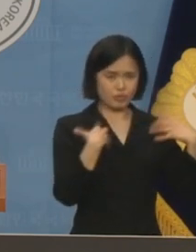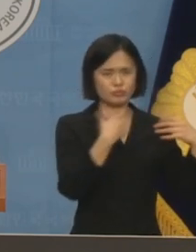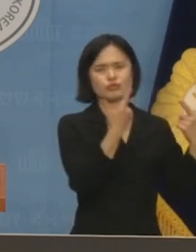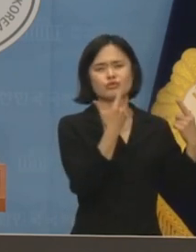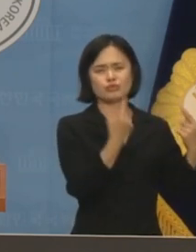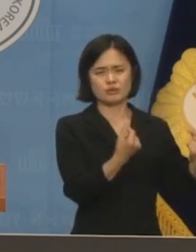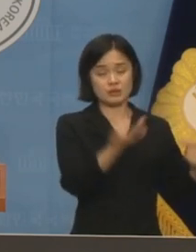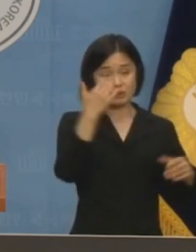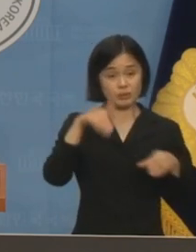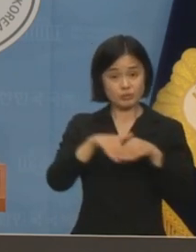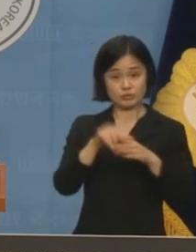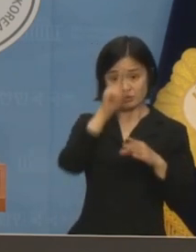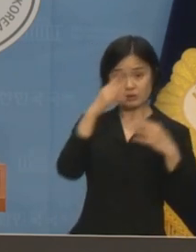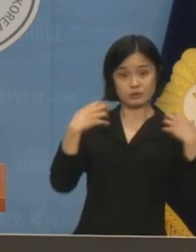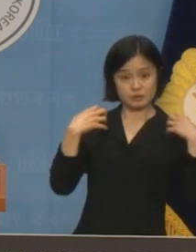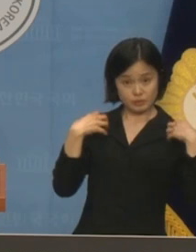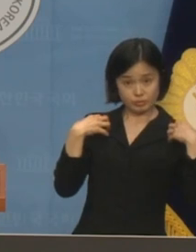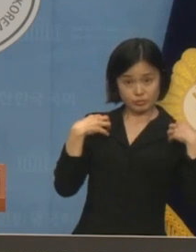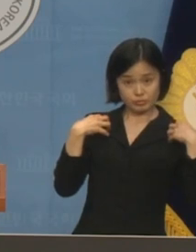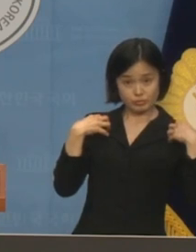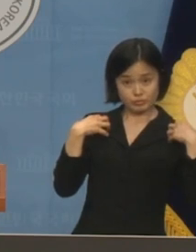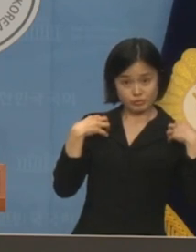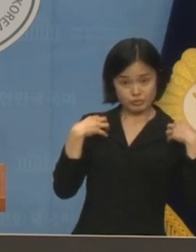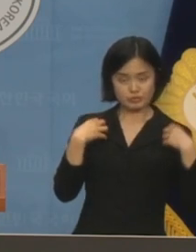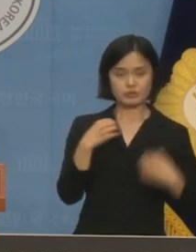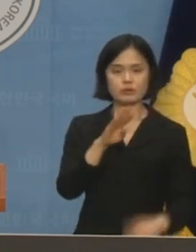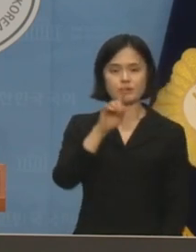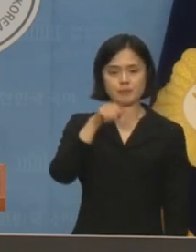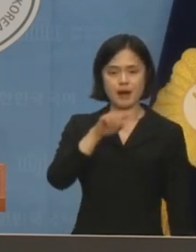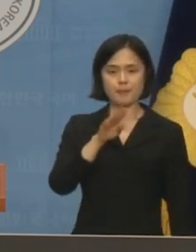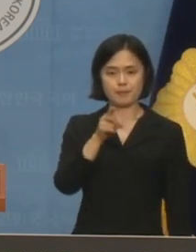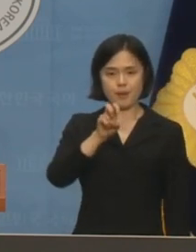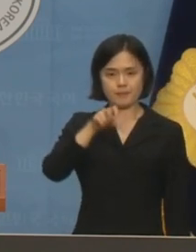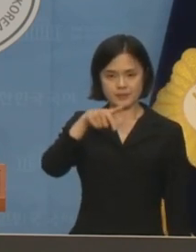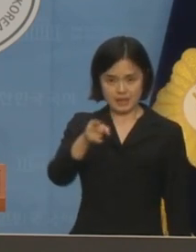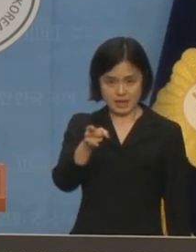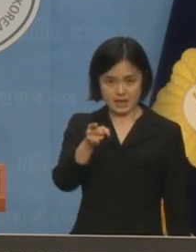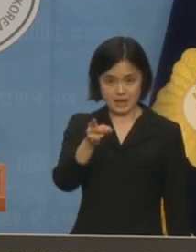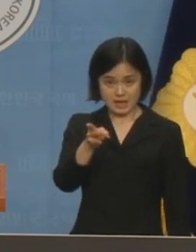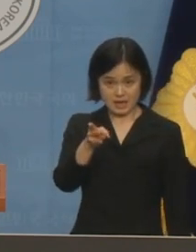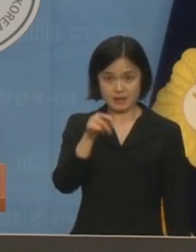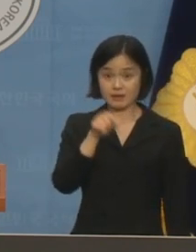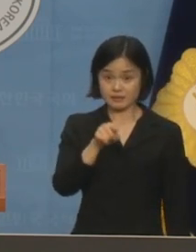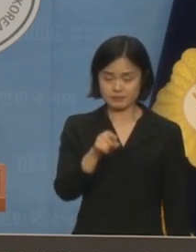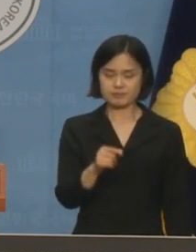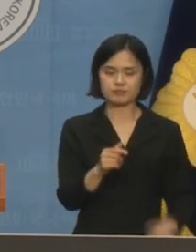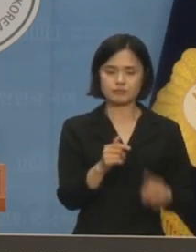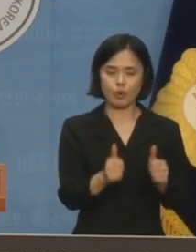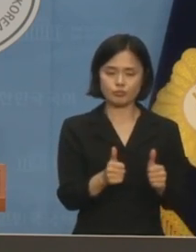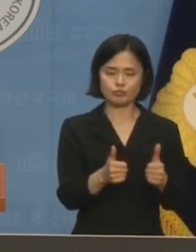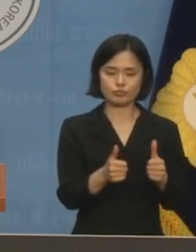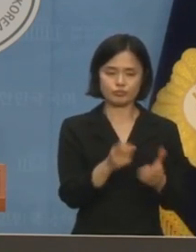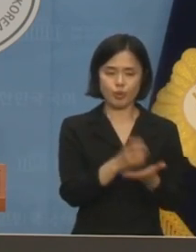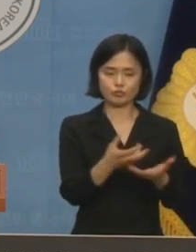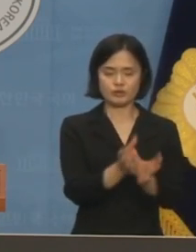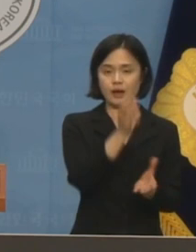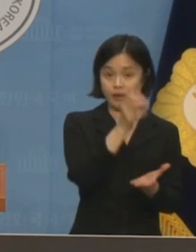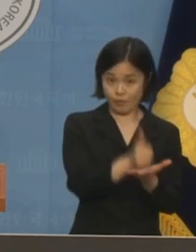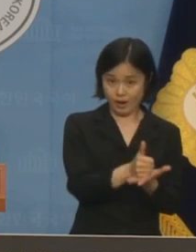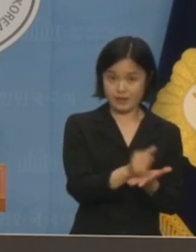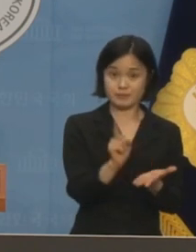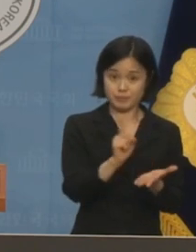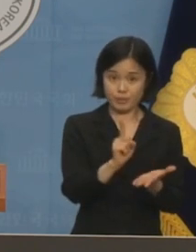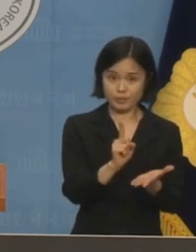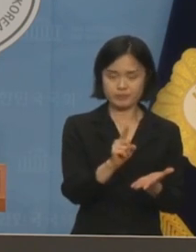문정부 청와대의 개입과 박범계 법무부 장관의 항소 포기로 인해 사법부에서의 최종 판결이 아닌